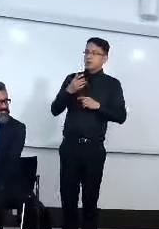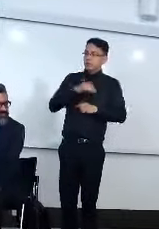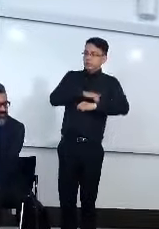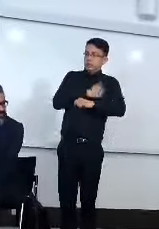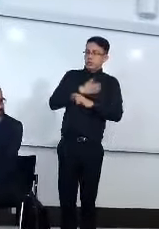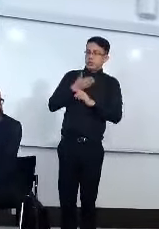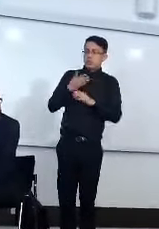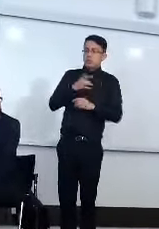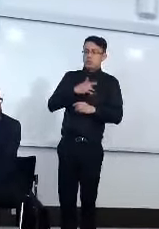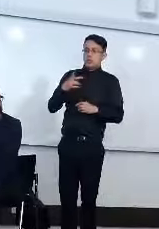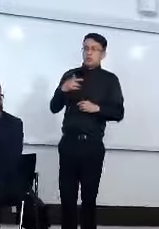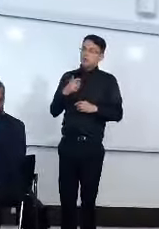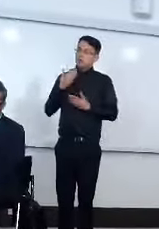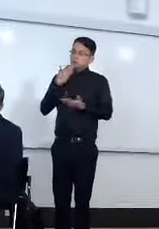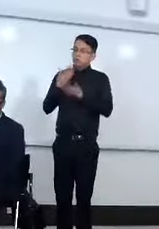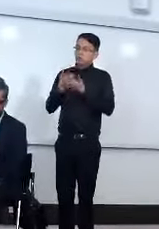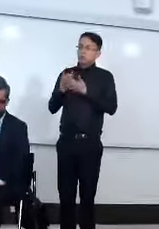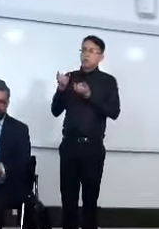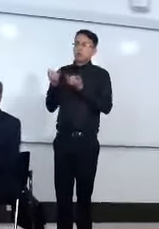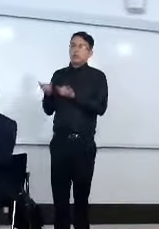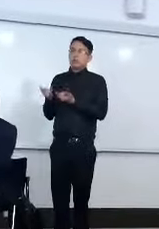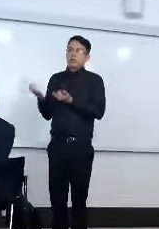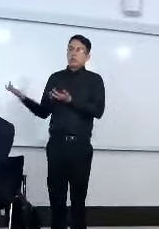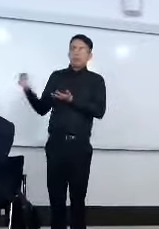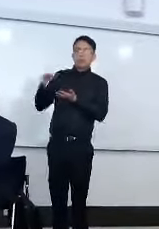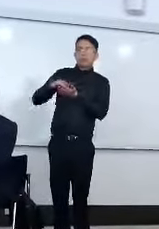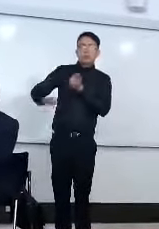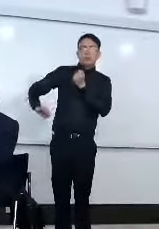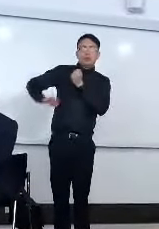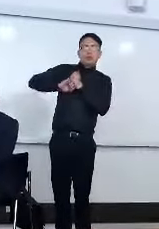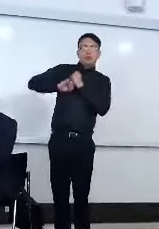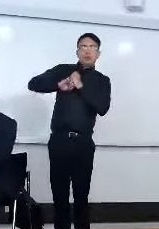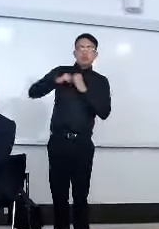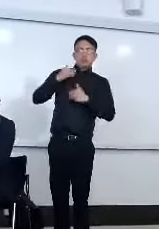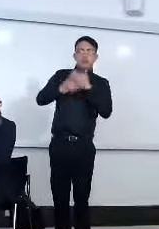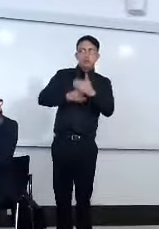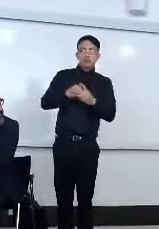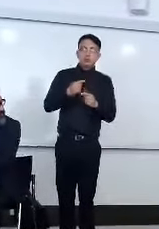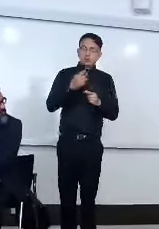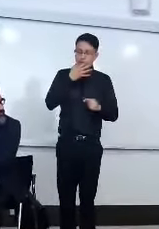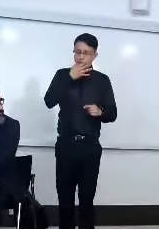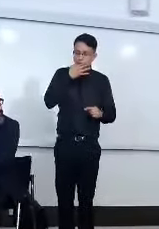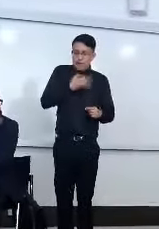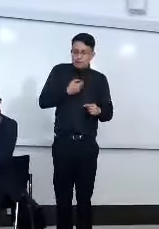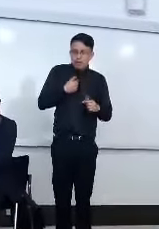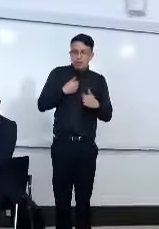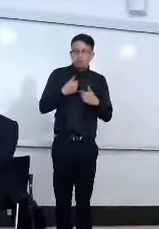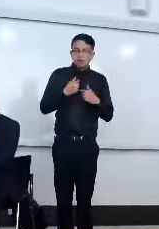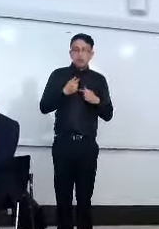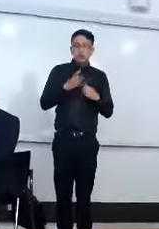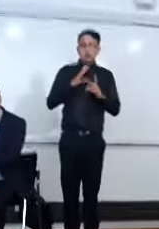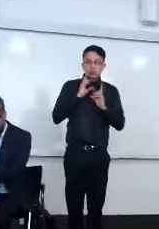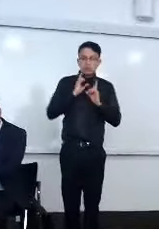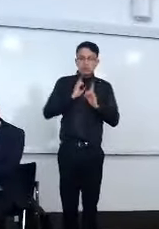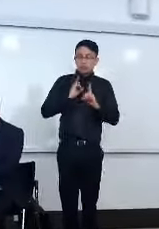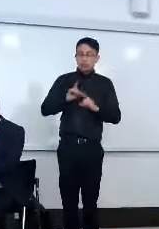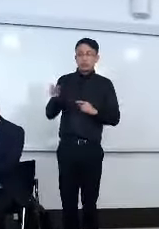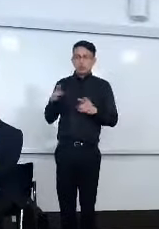Agradezco el acompañamiento en este camino. Sabemos, repito, que es cuestión de voluntades y ustedes han tenido